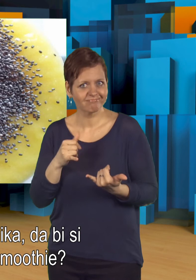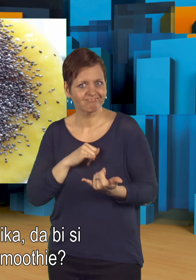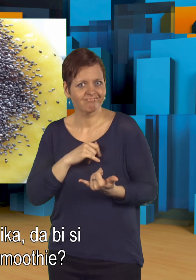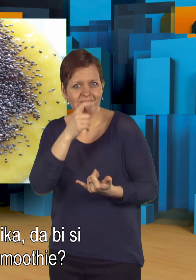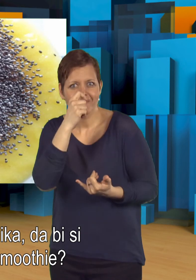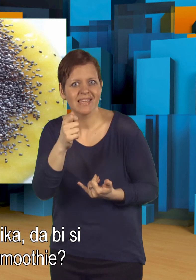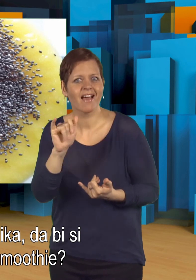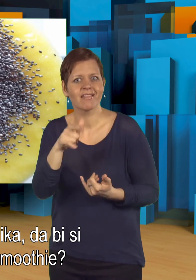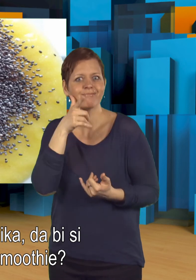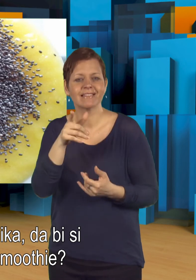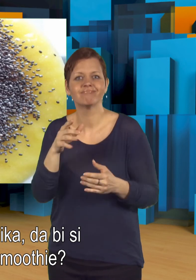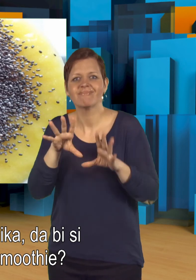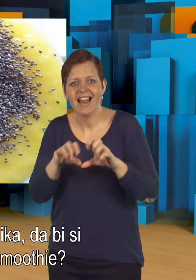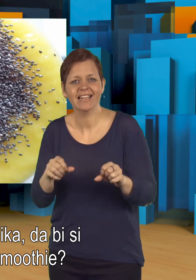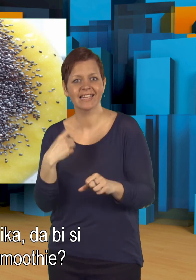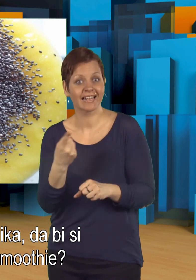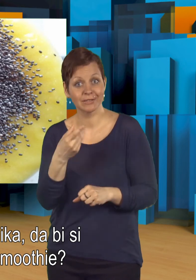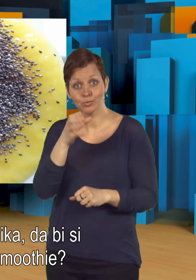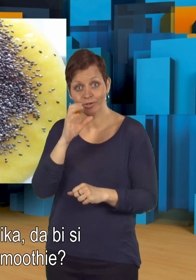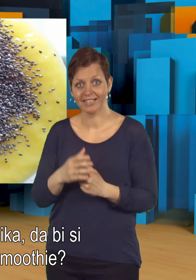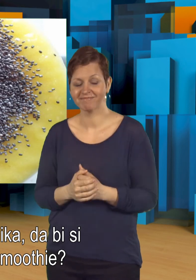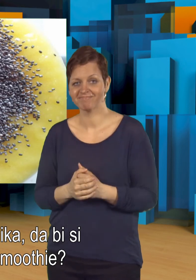Vas zdaj mika, da bi si naredili smuti?